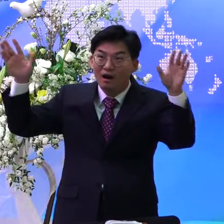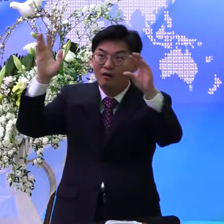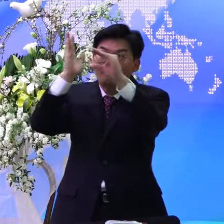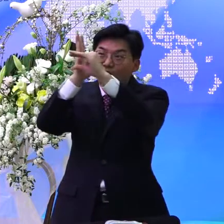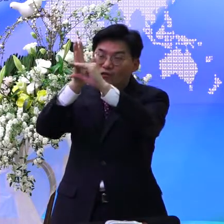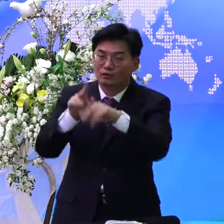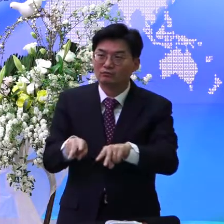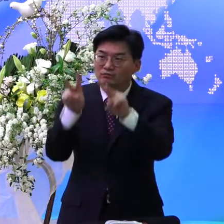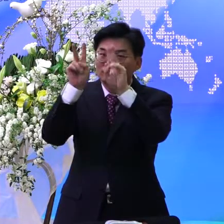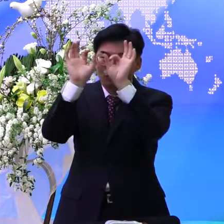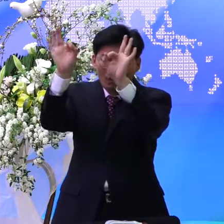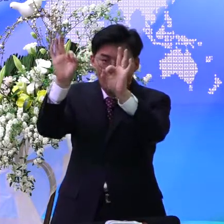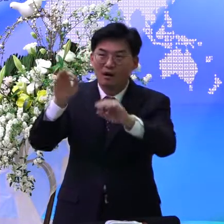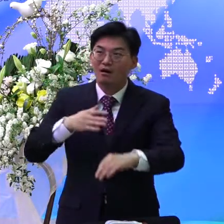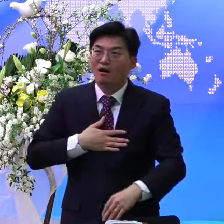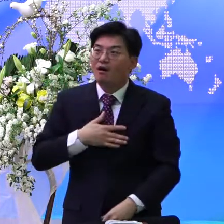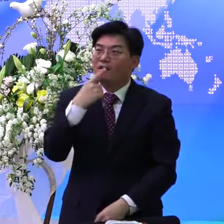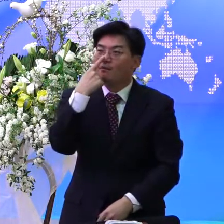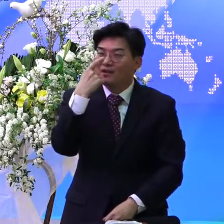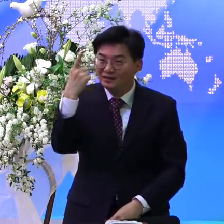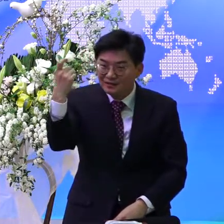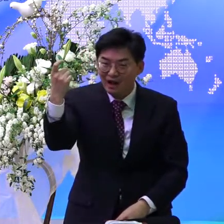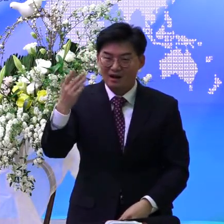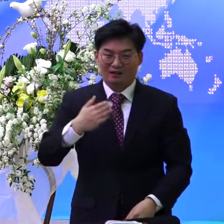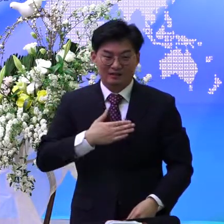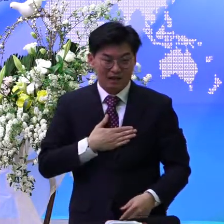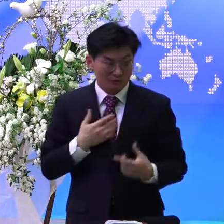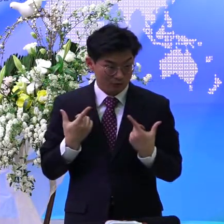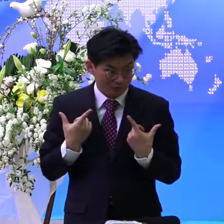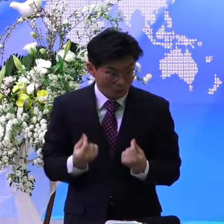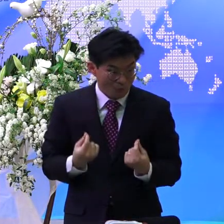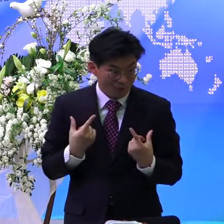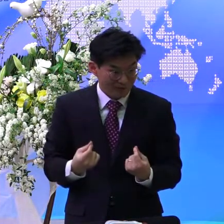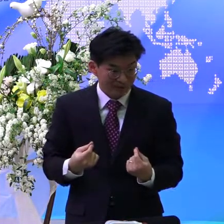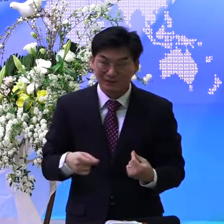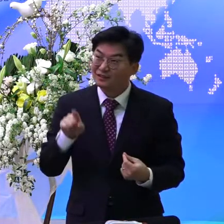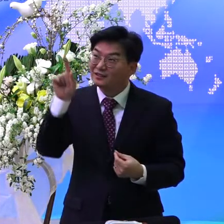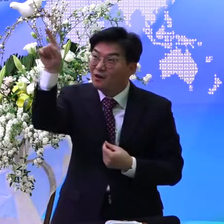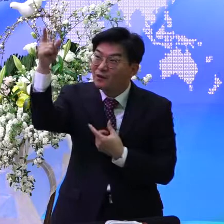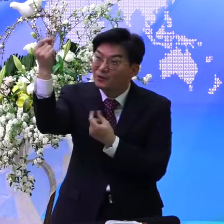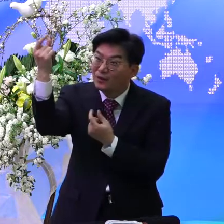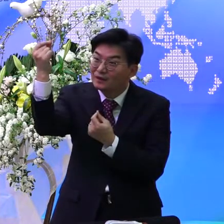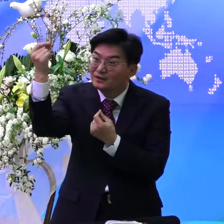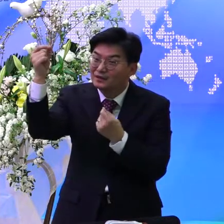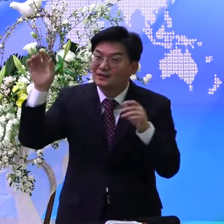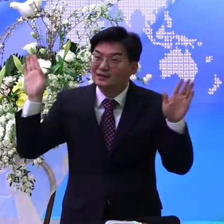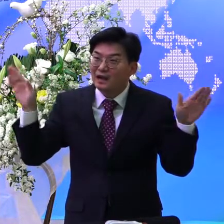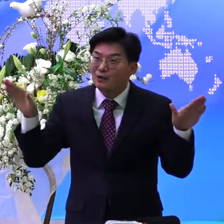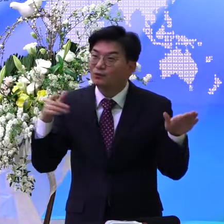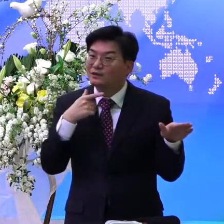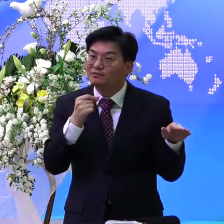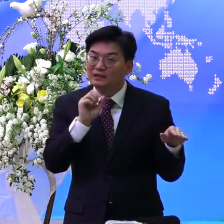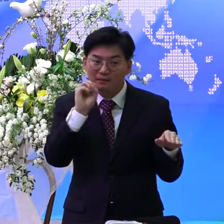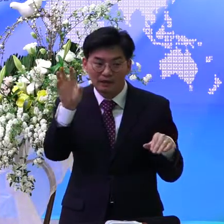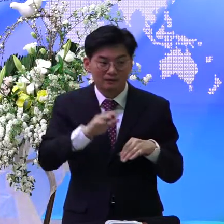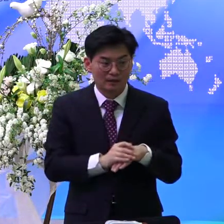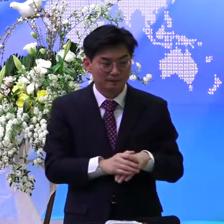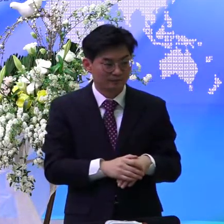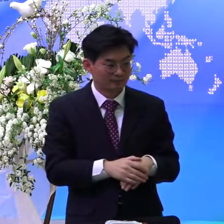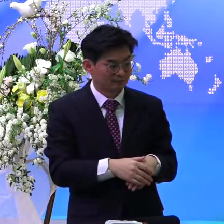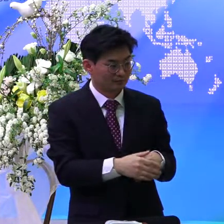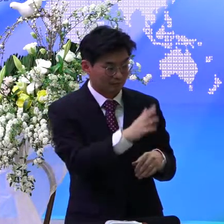싶다. 이렇게 이야기했는데 옆에 있던 다른 닭이 독수리 새끼를 쥐어박으면서 말했습니다.